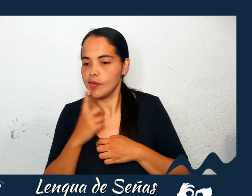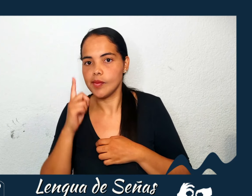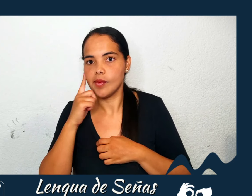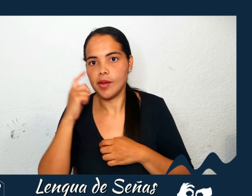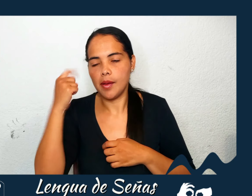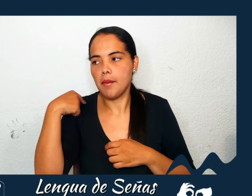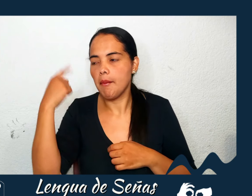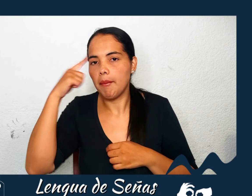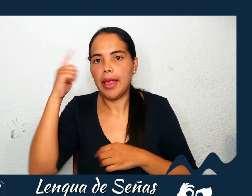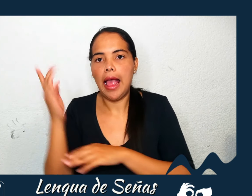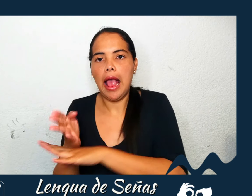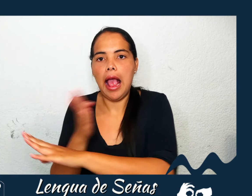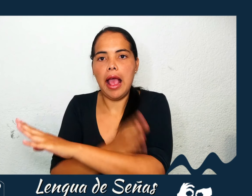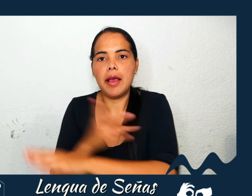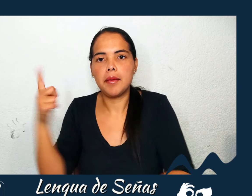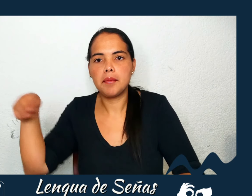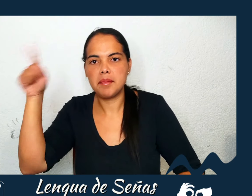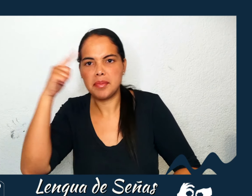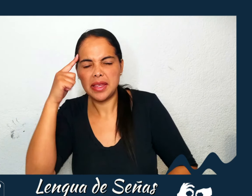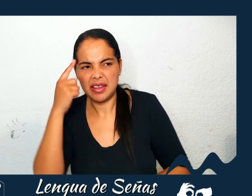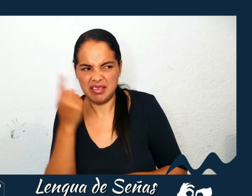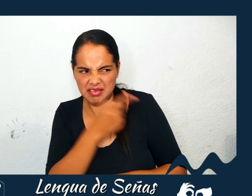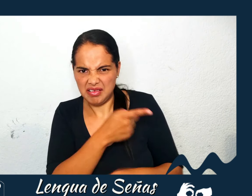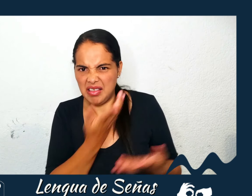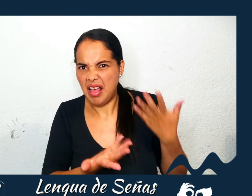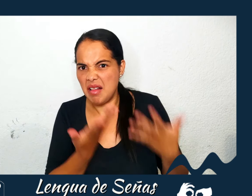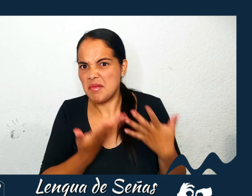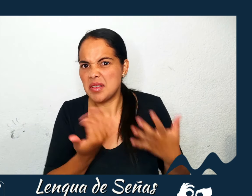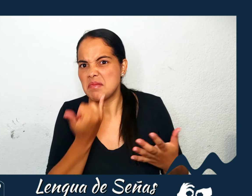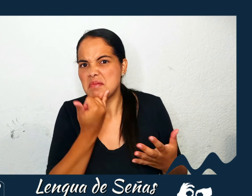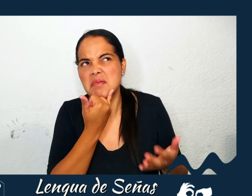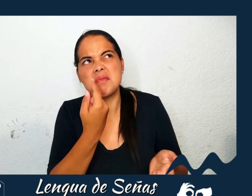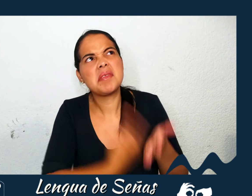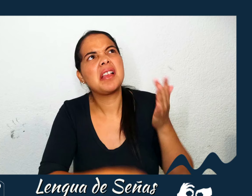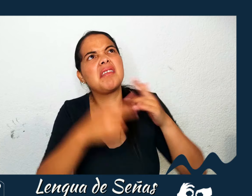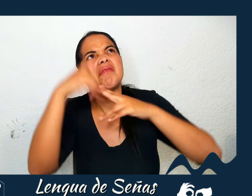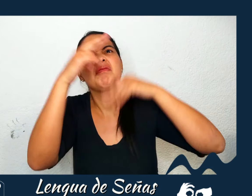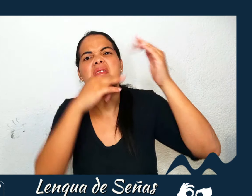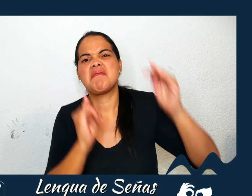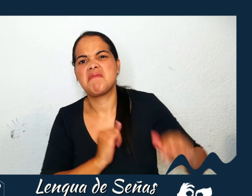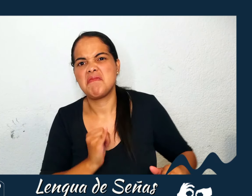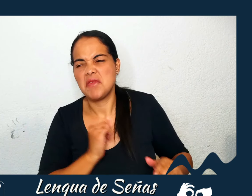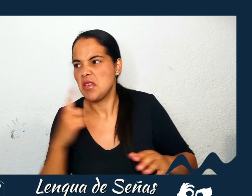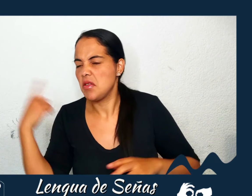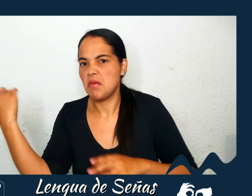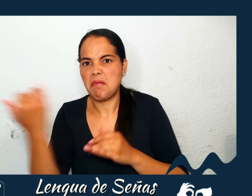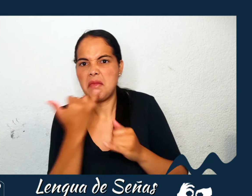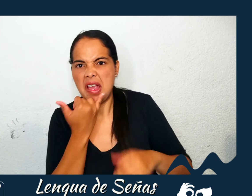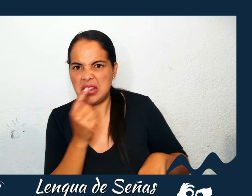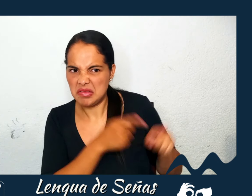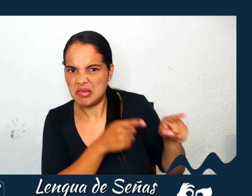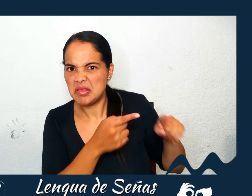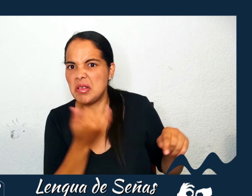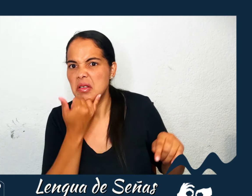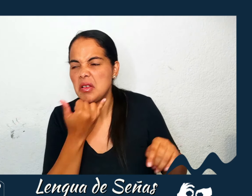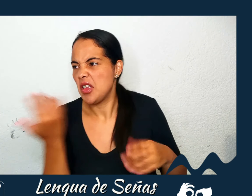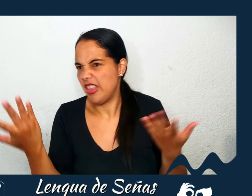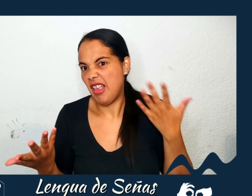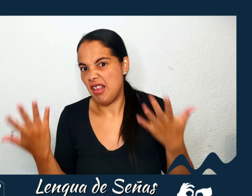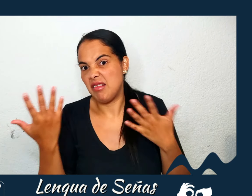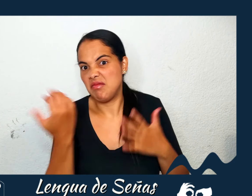error, pues ellos pensaban que esa desobediencia, las 10 tribus que estaban al occidente, pensaban